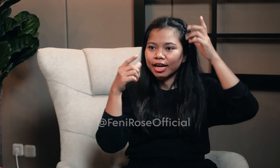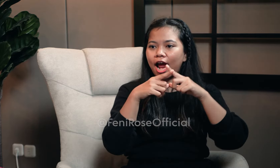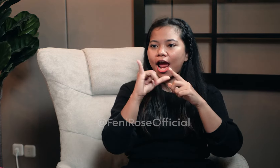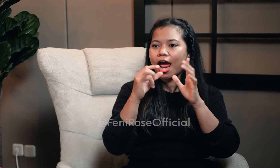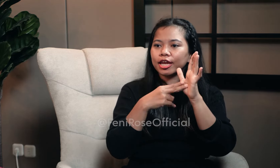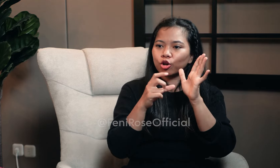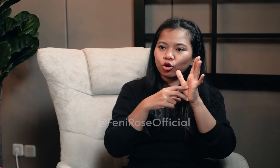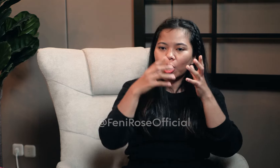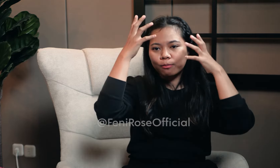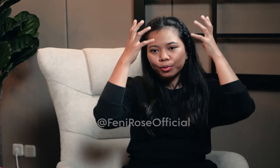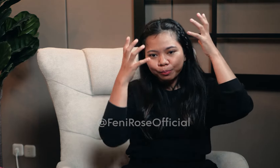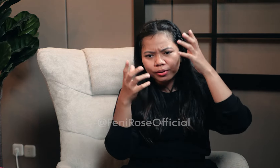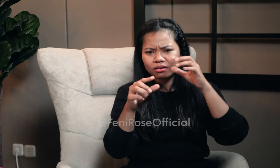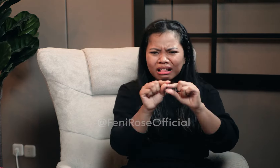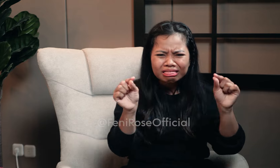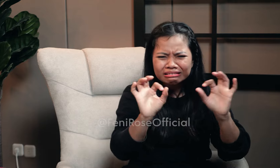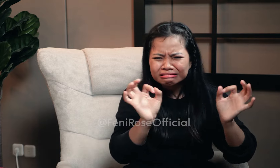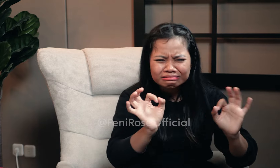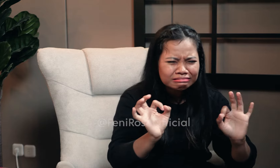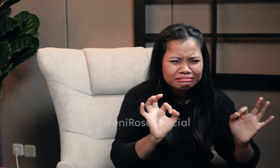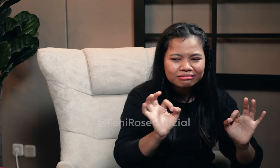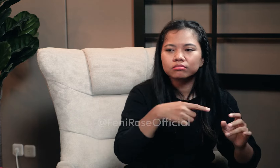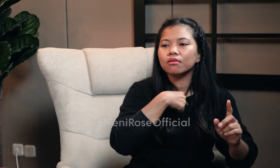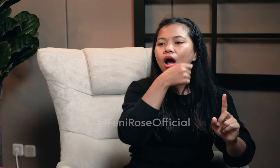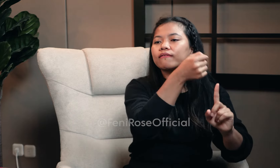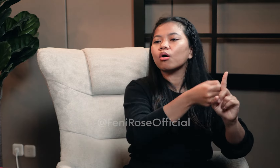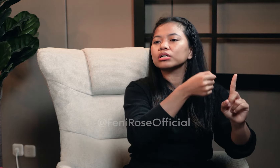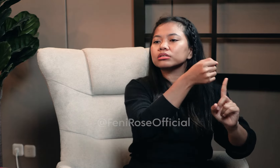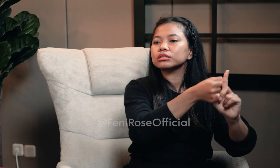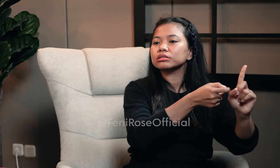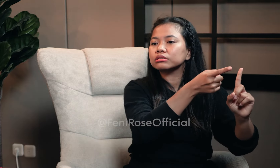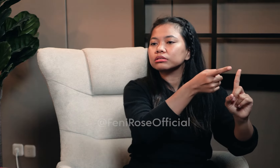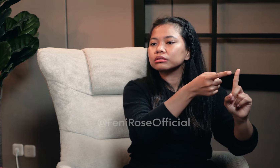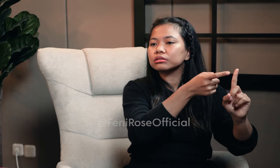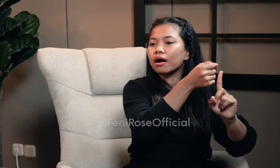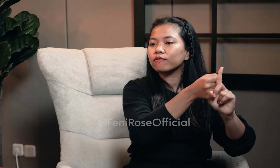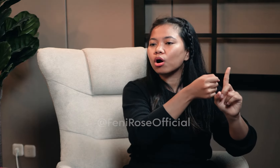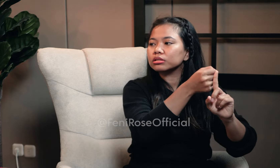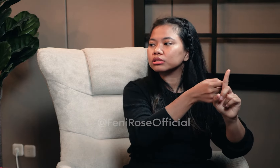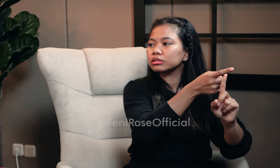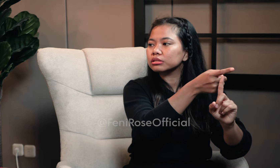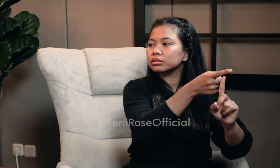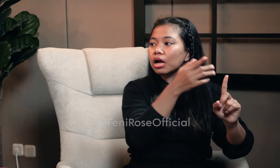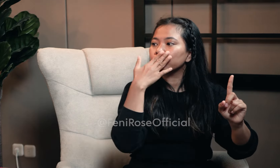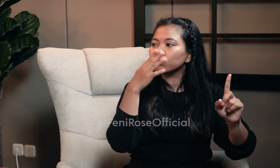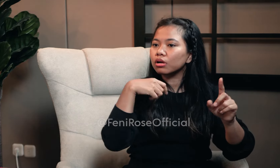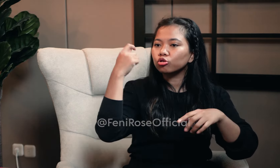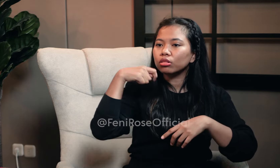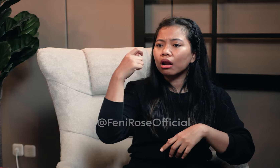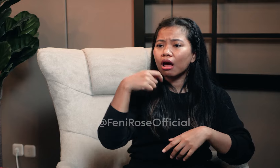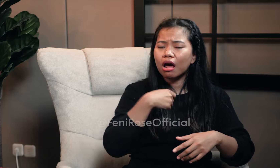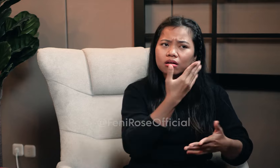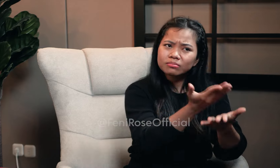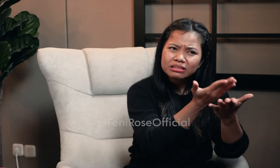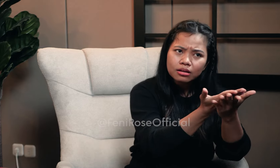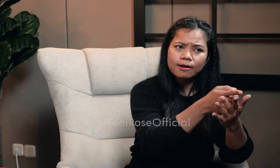Ainun Ainun Habibi film itu kan awalnya tidak ada teks dan teman-teman Tul itu mengadvokasi un Mbak Oh ee ke sutradaranya